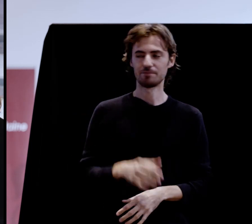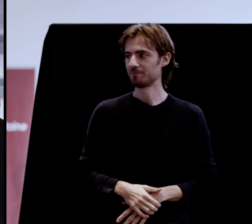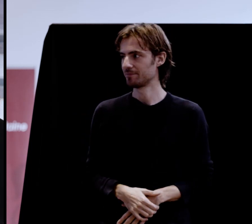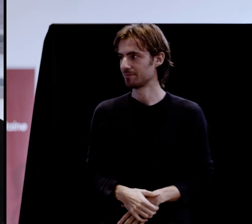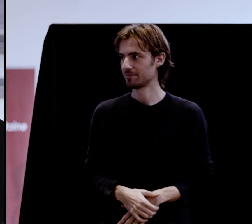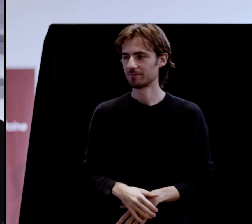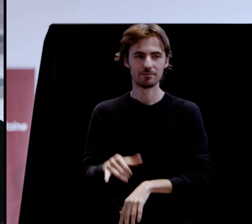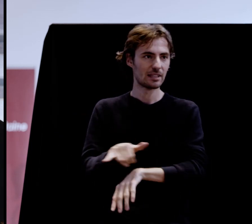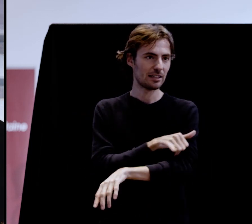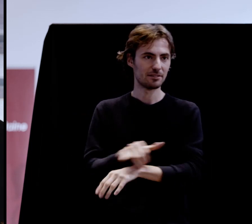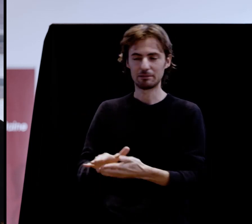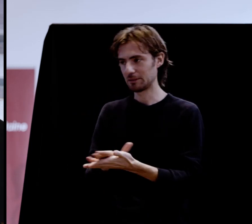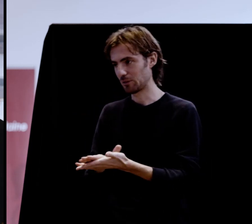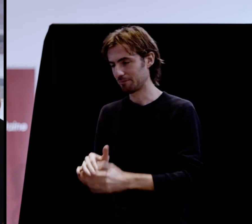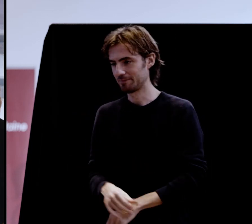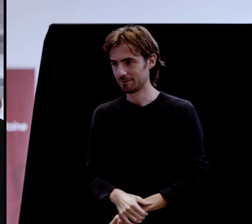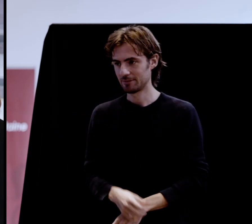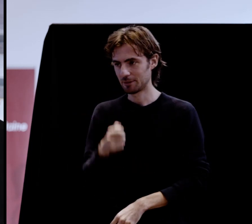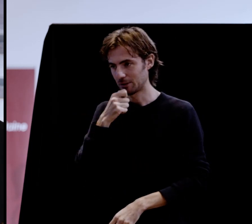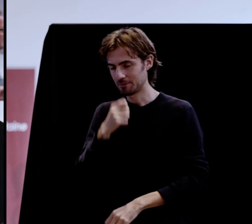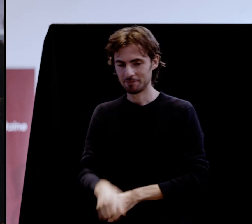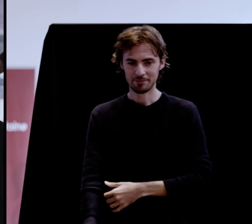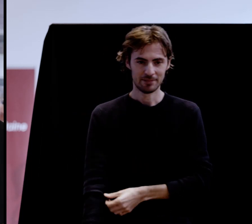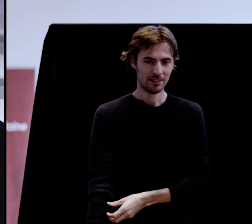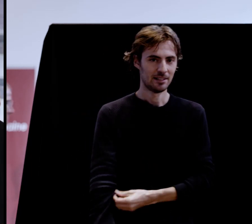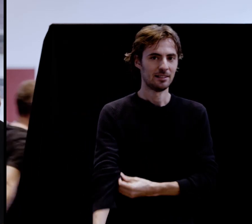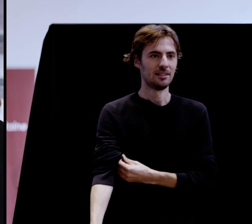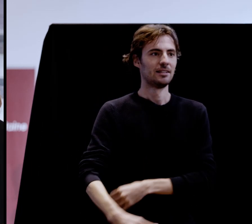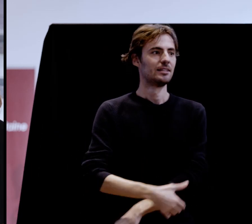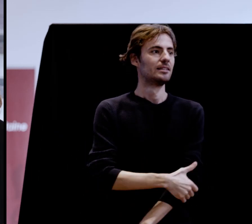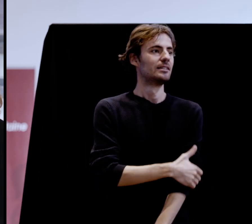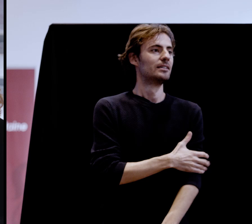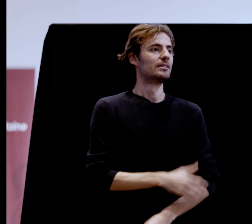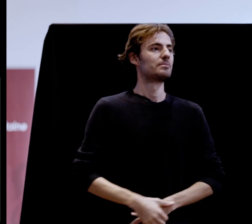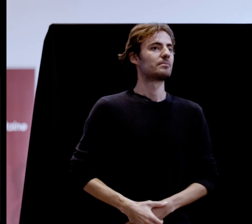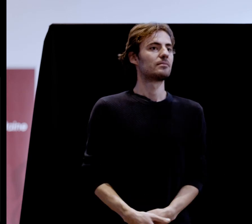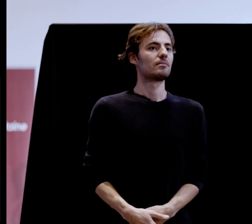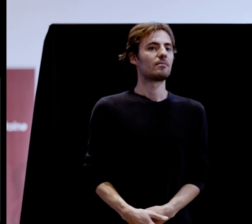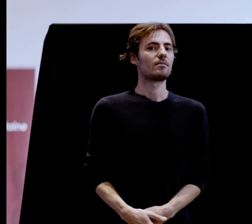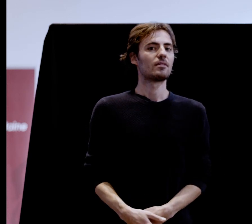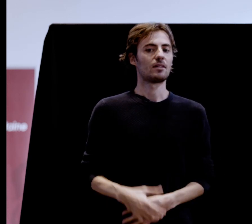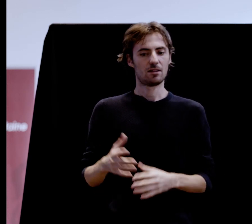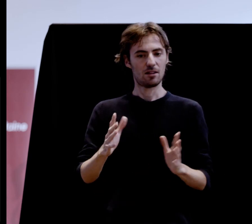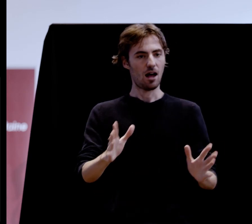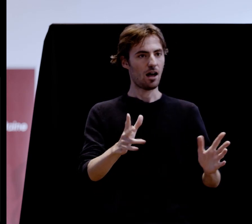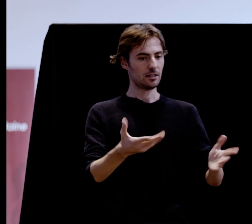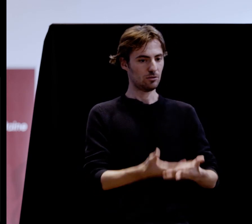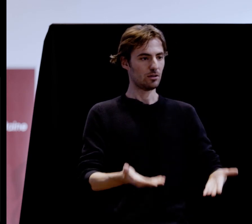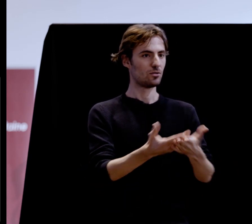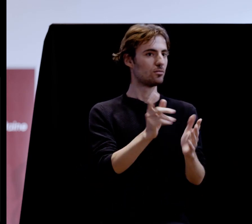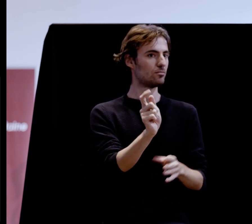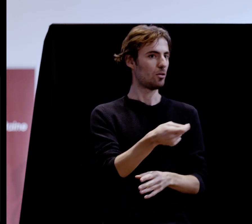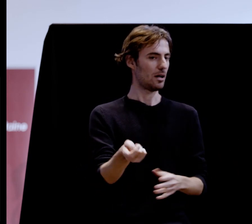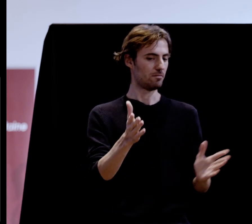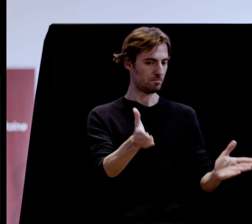Ah oui. Ce micro-là sert aux intervenants. Excusez-moi. Donc, ça, c'est la puberté normale.